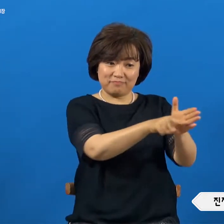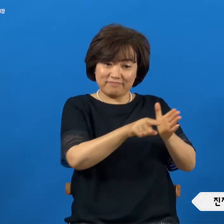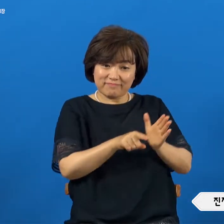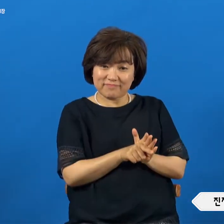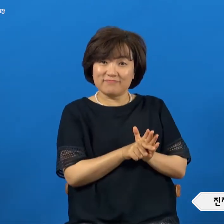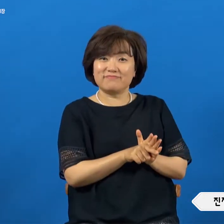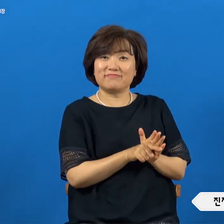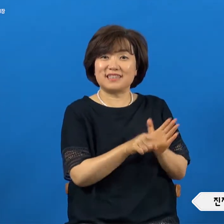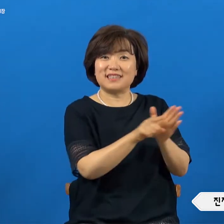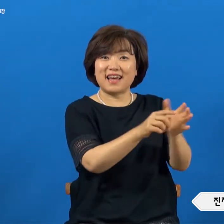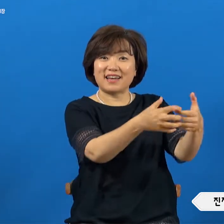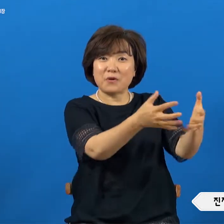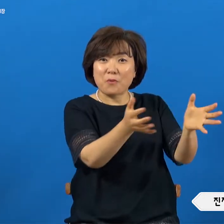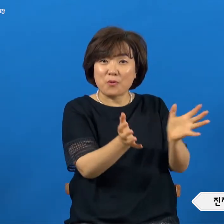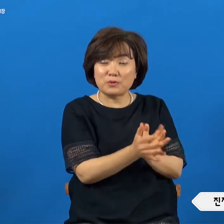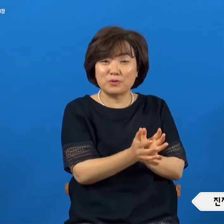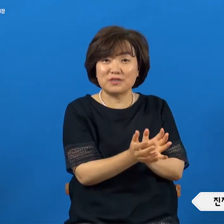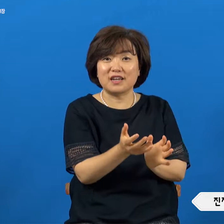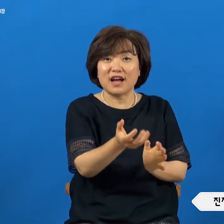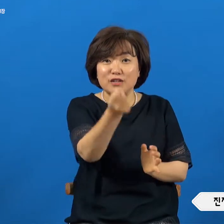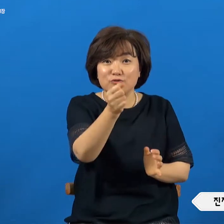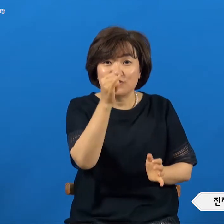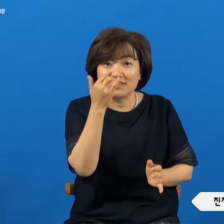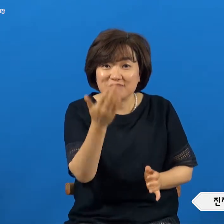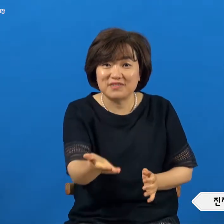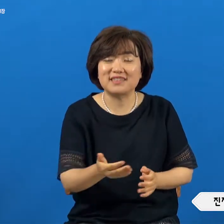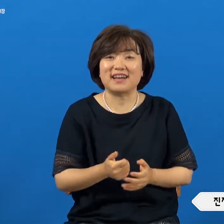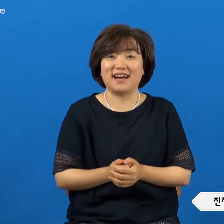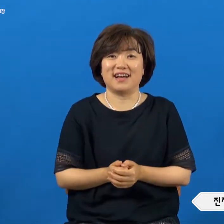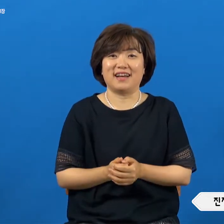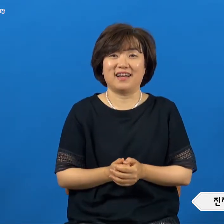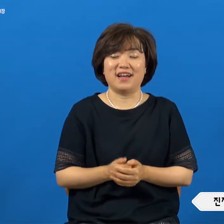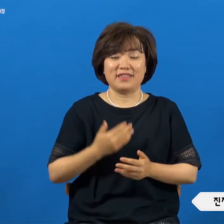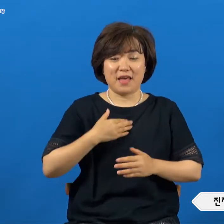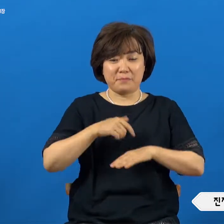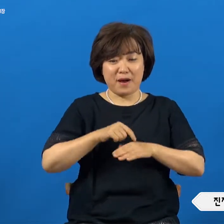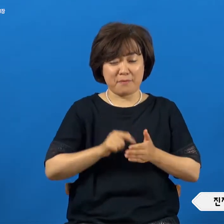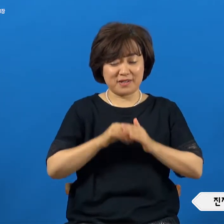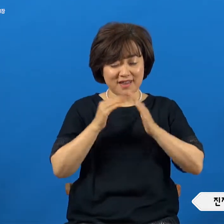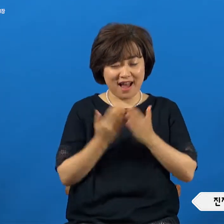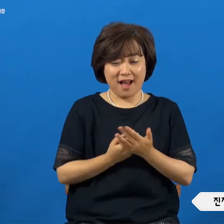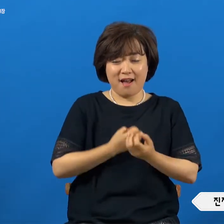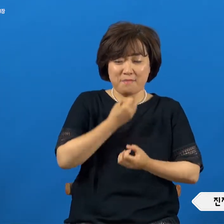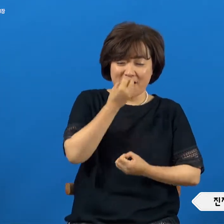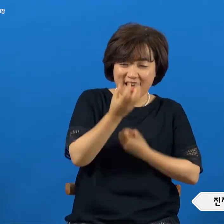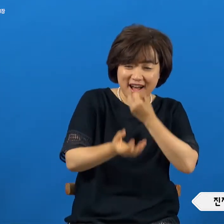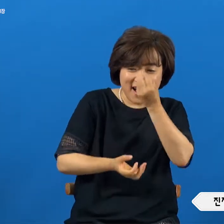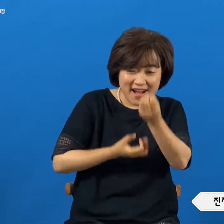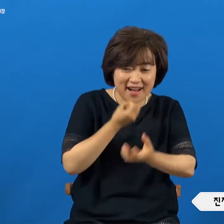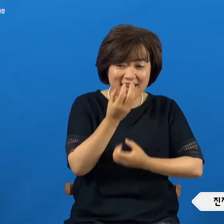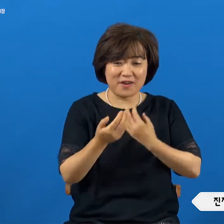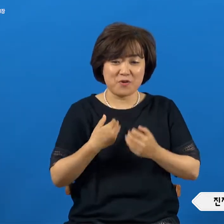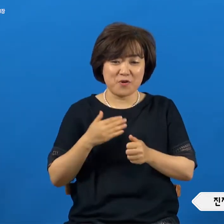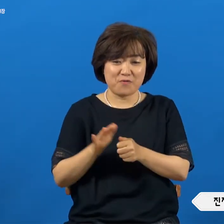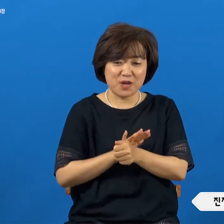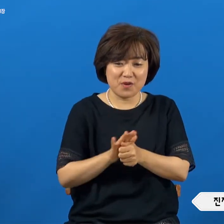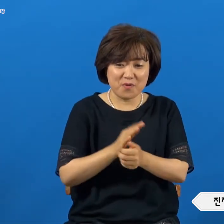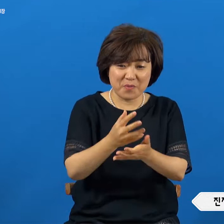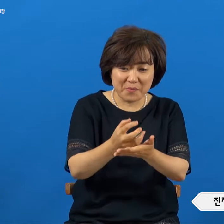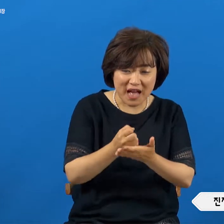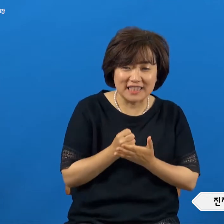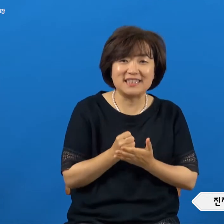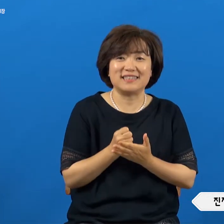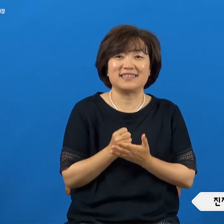신앙의 공동체가 있습니까? 우리의 마음을 쏟아놓고 위로하며 마치 이 아론의